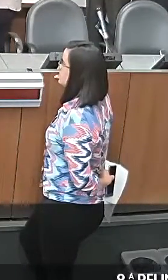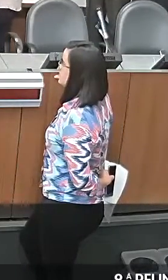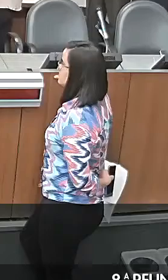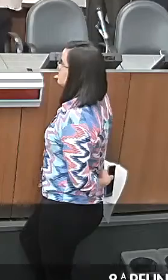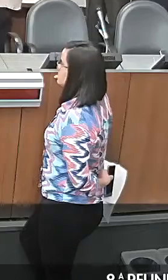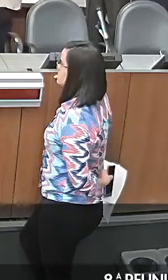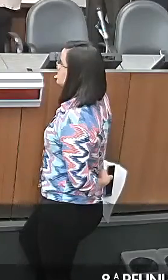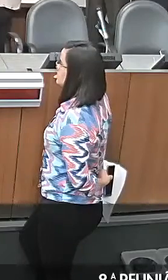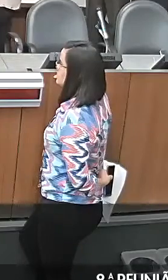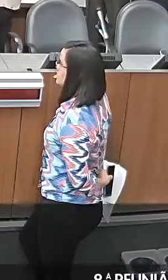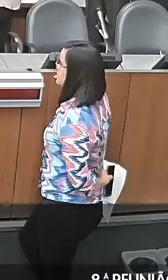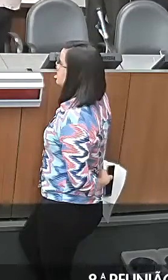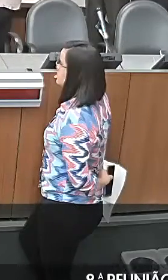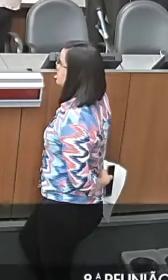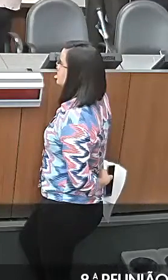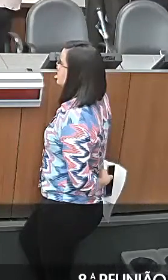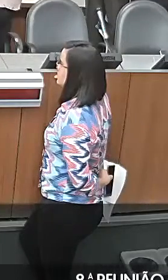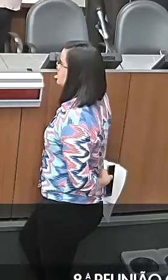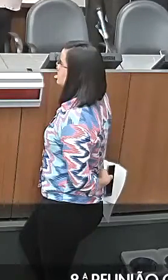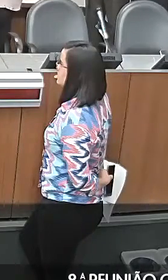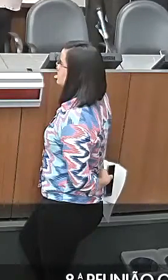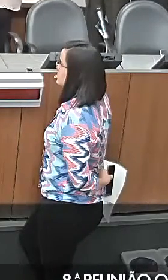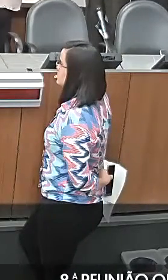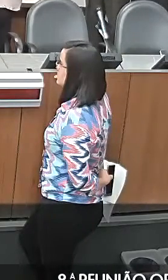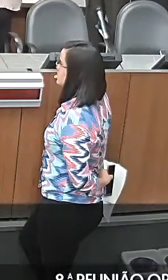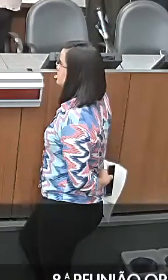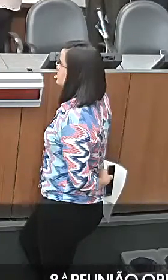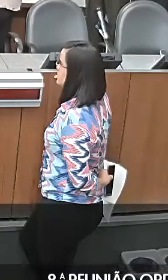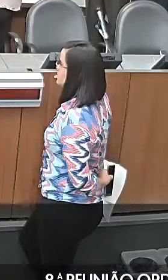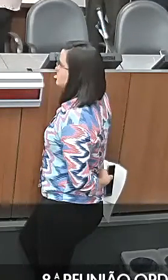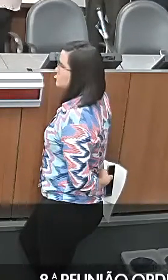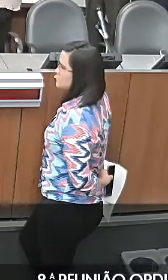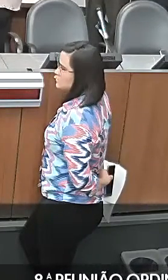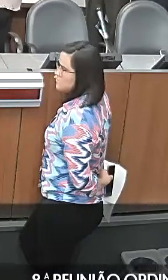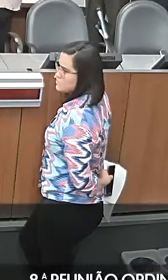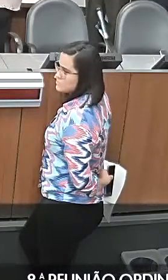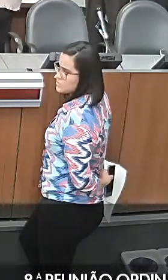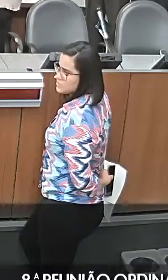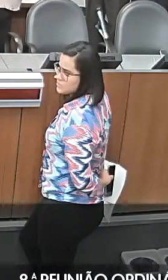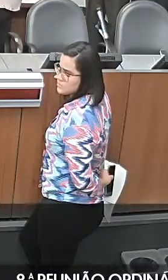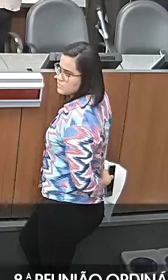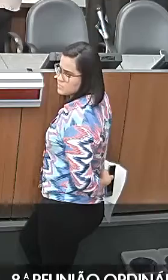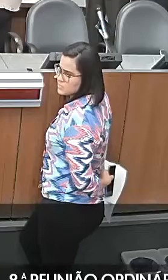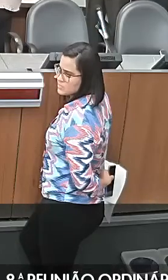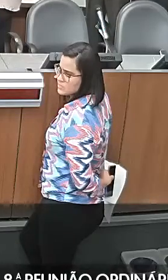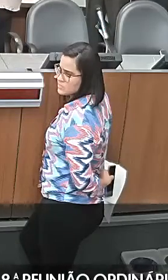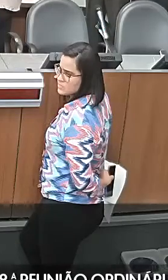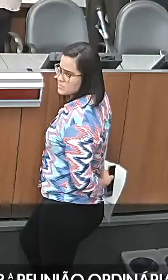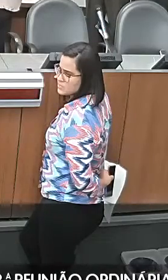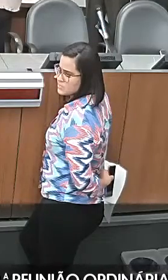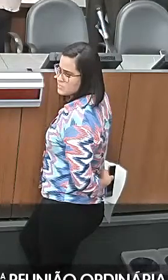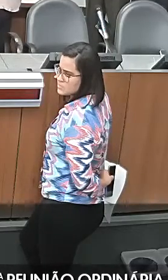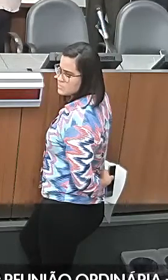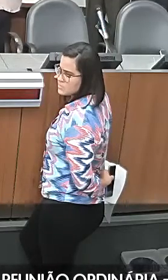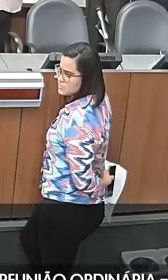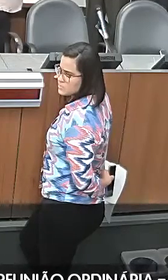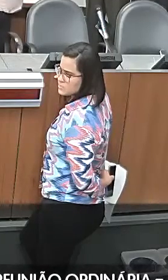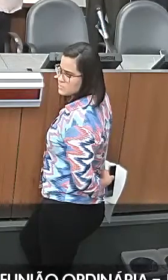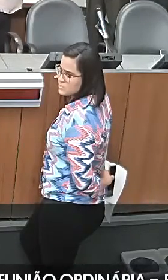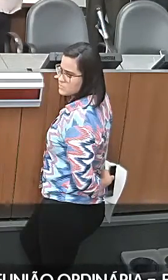Excelentíssimo senhor presidente da Comissão de Participação Popular, deputado que é subchefe, requer de Vossa Excelência nos termos do artigo 103, parágrafo